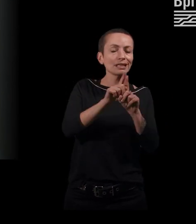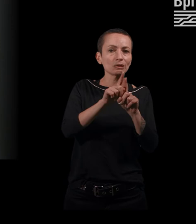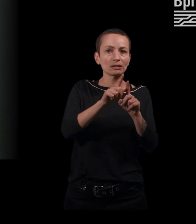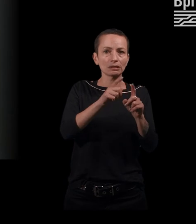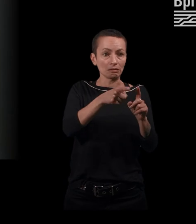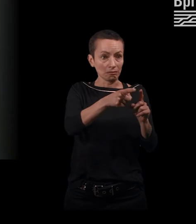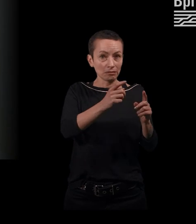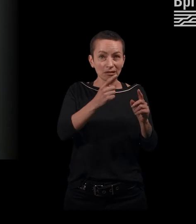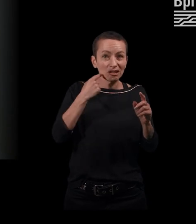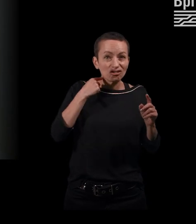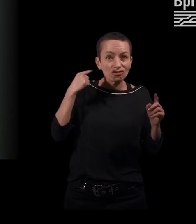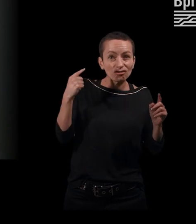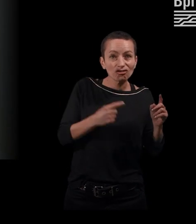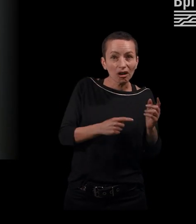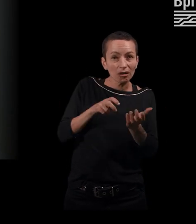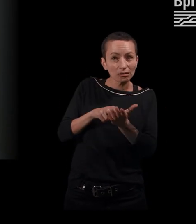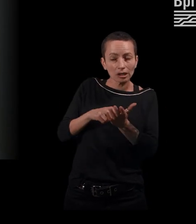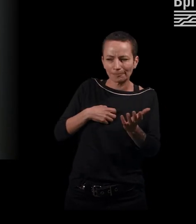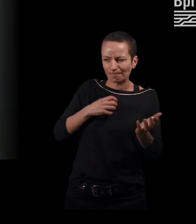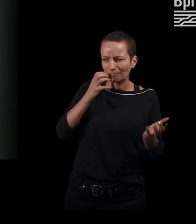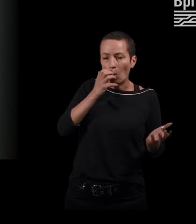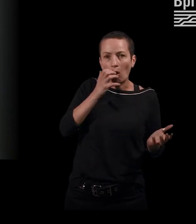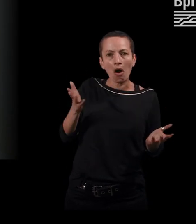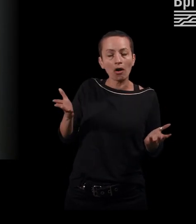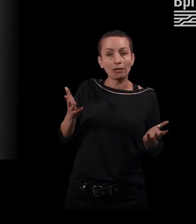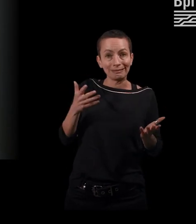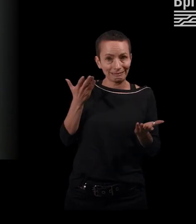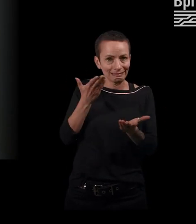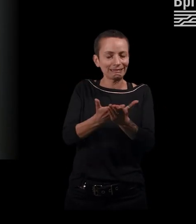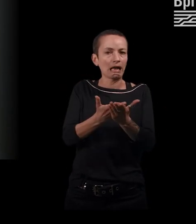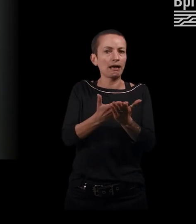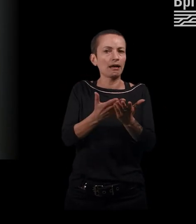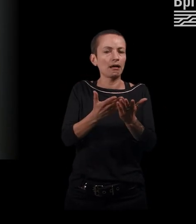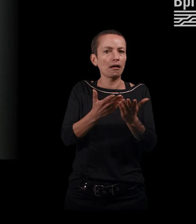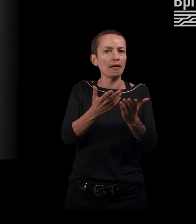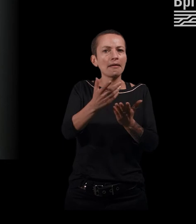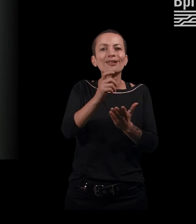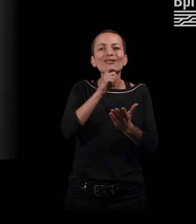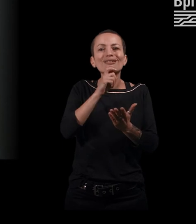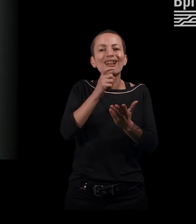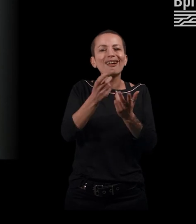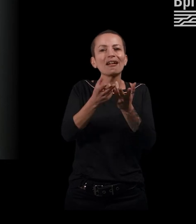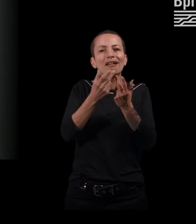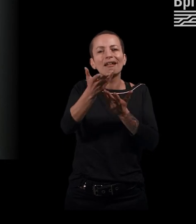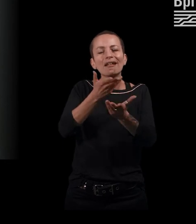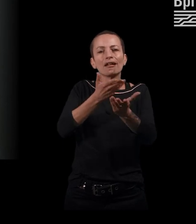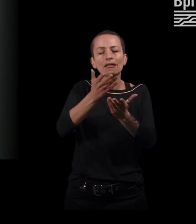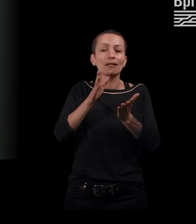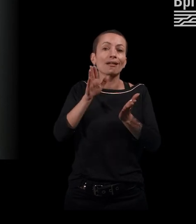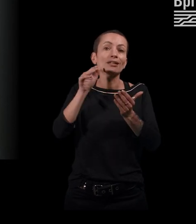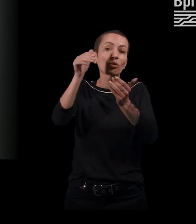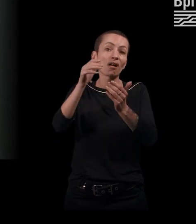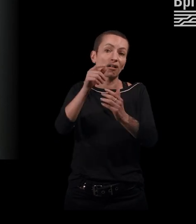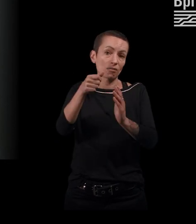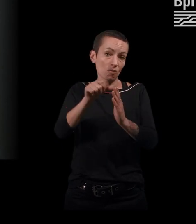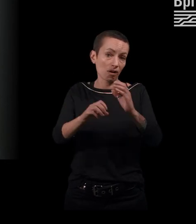échec en Syrie. Ça commence sur ça et ça fait écho un peu à ce qu'on disait avant sur l'espoir d'octobre